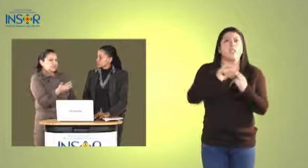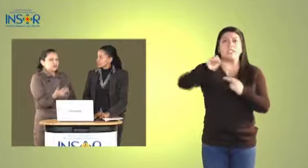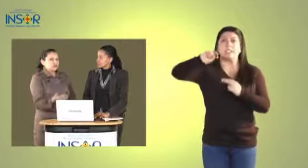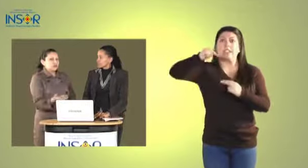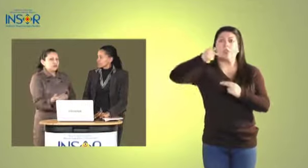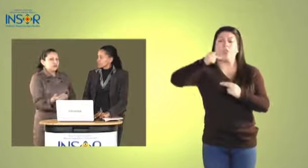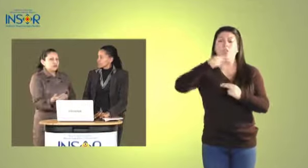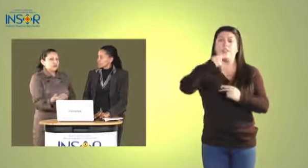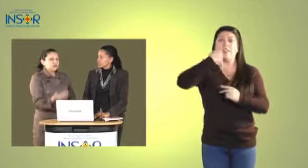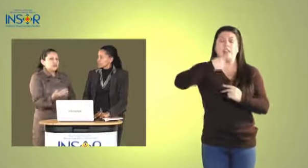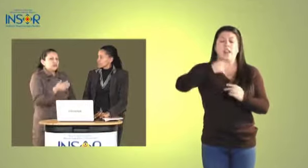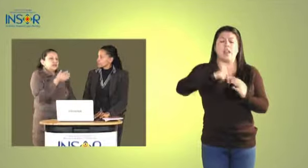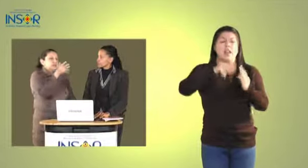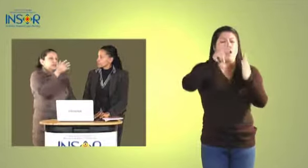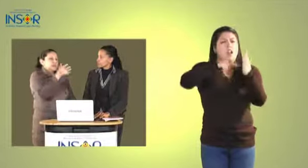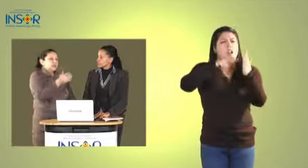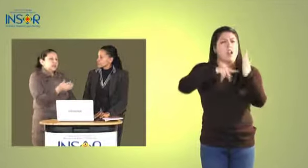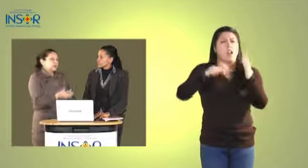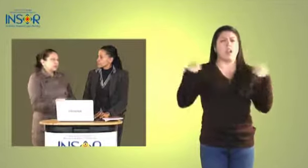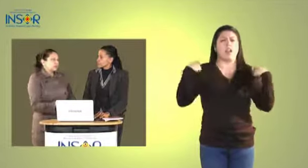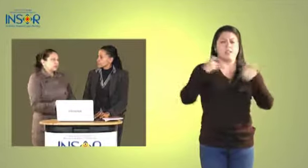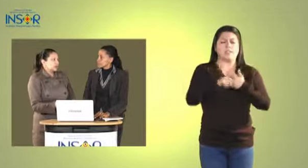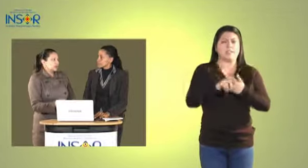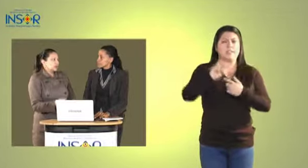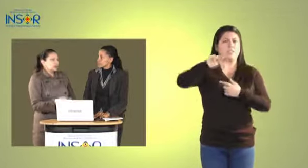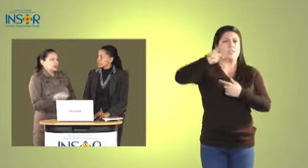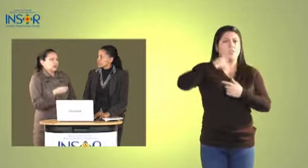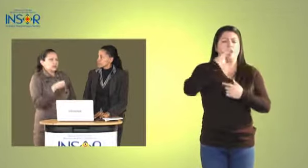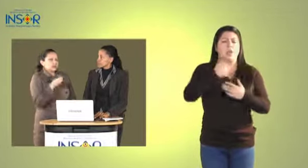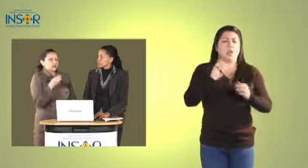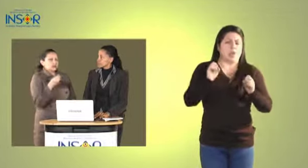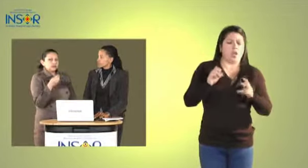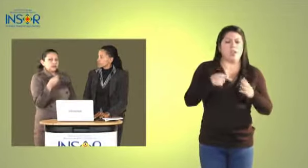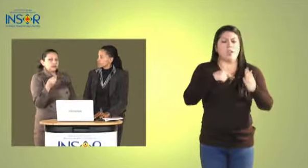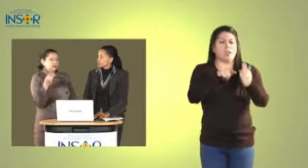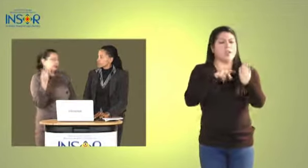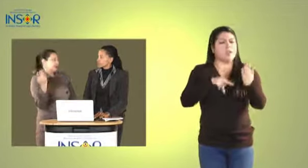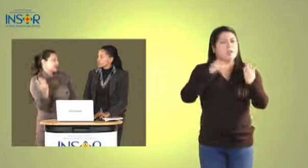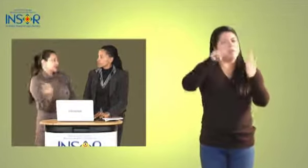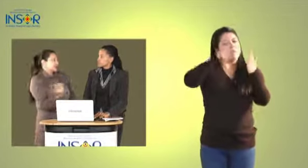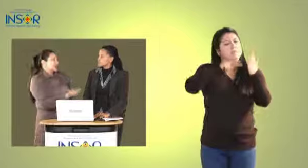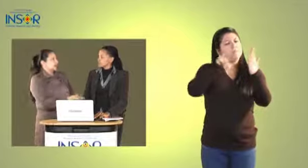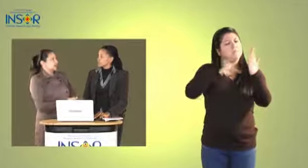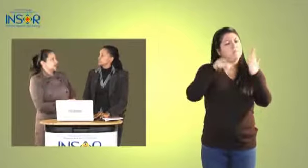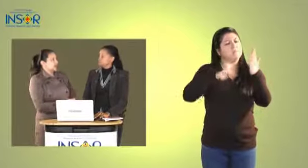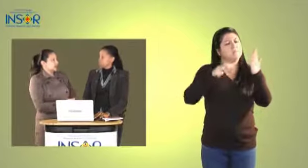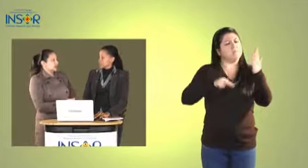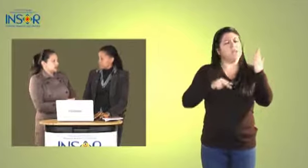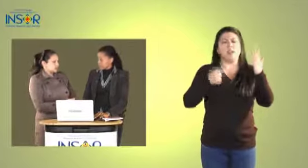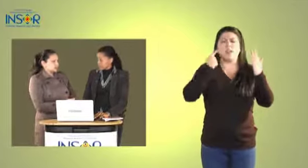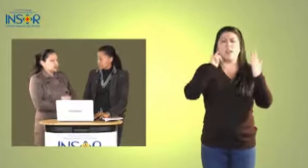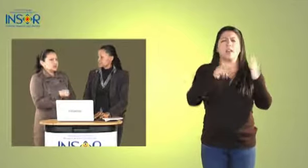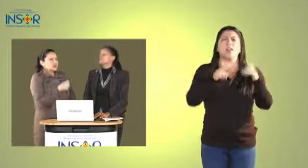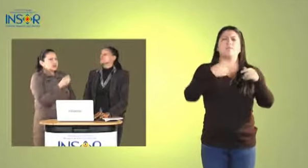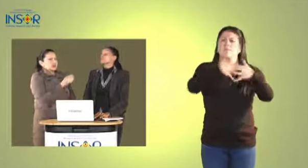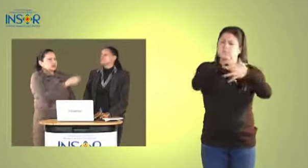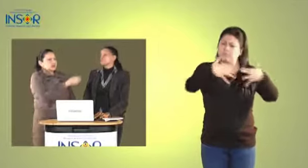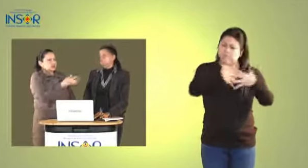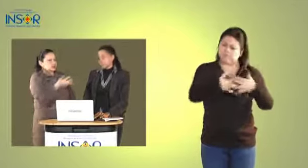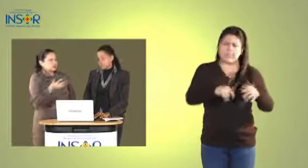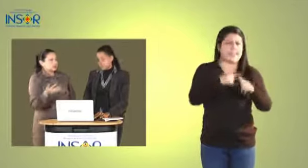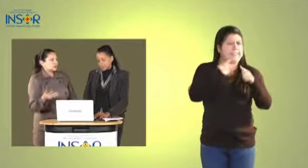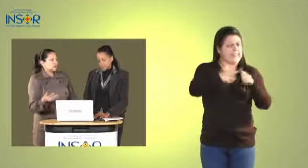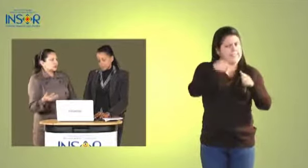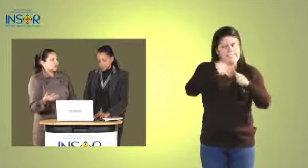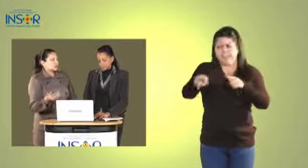en castellano en su forma escrita. Entonces va a haber un proceso de lectura, va a tener la posibilidad de leer textos que tengan diferentes intenciones y